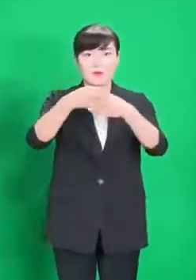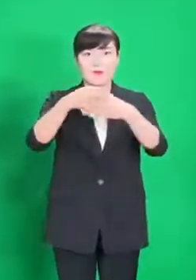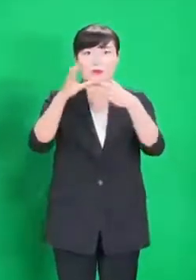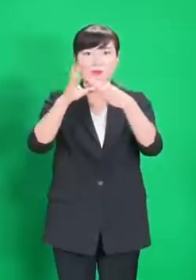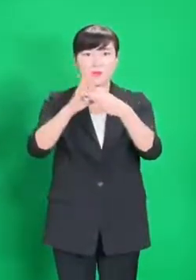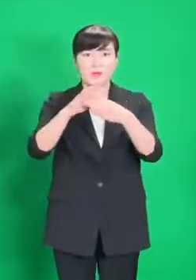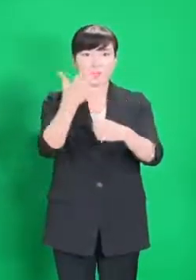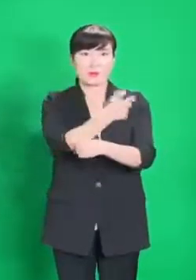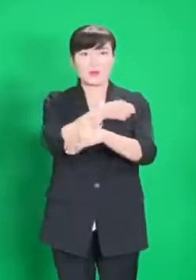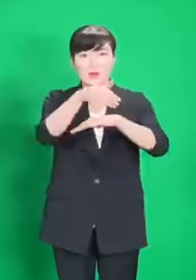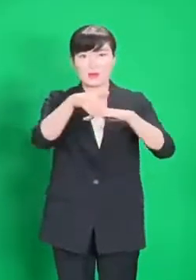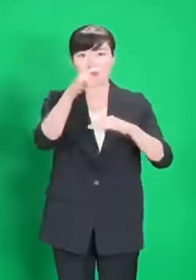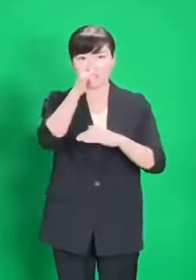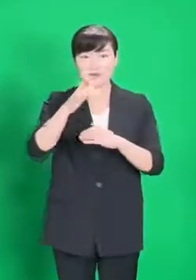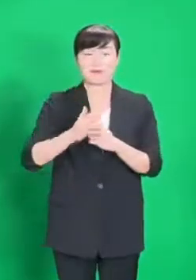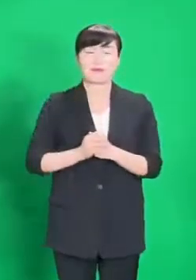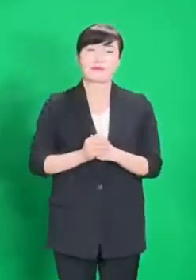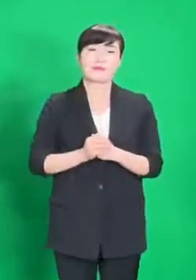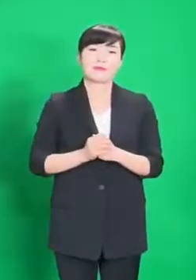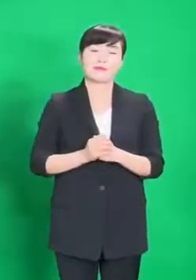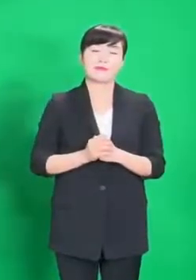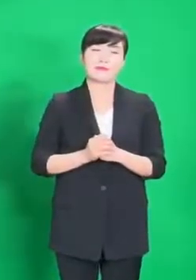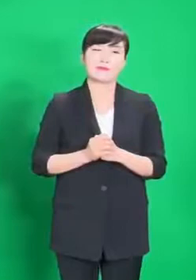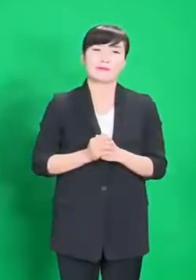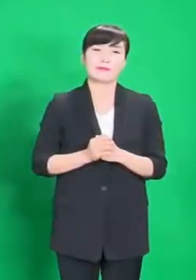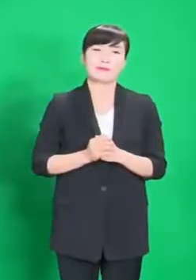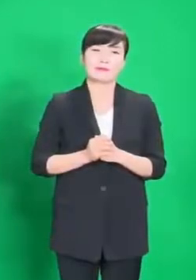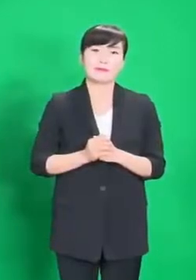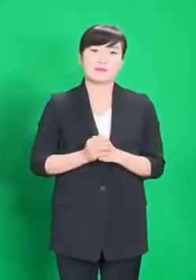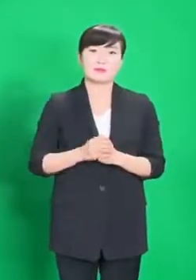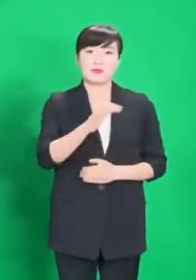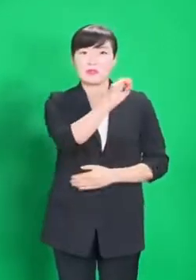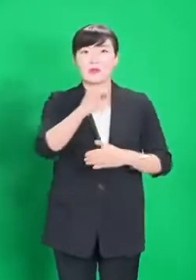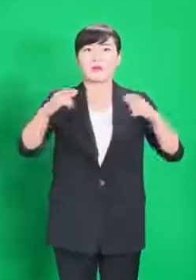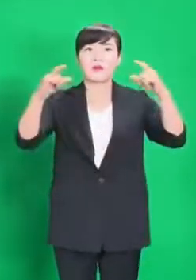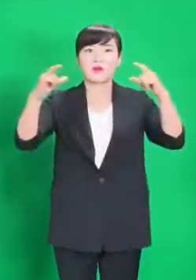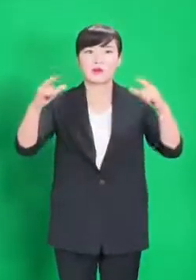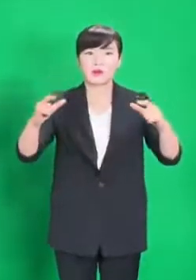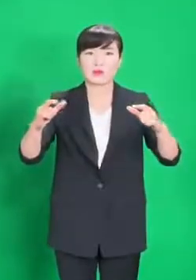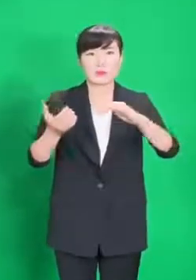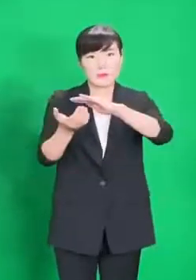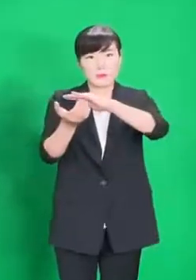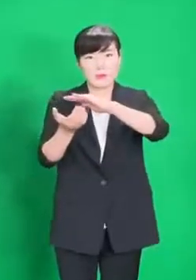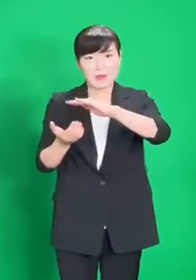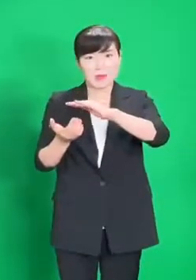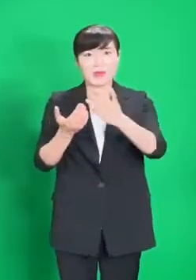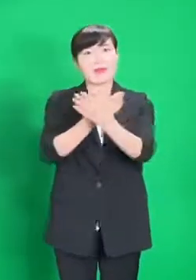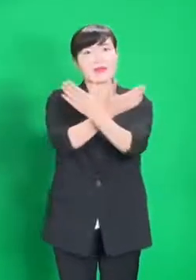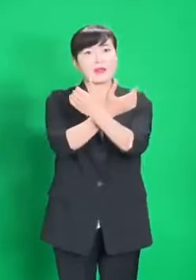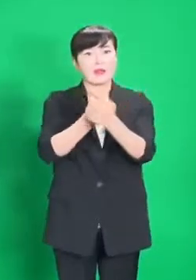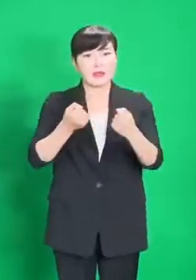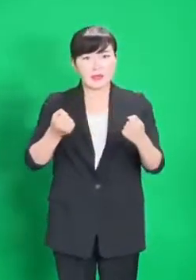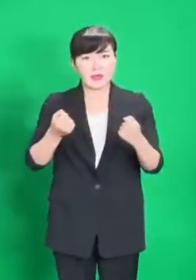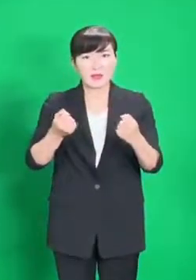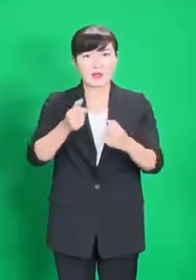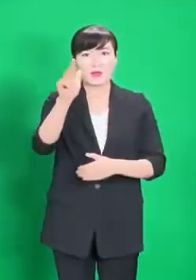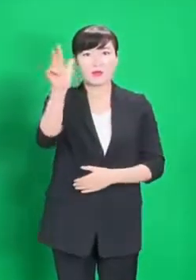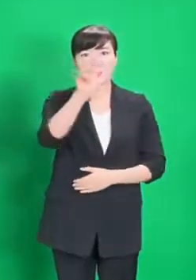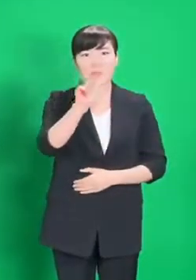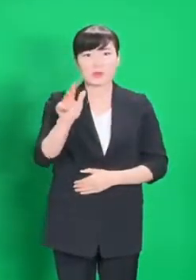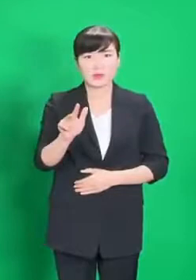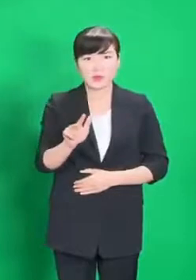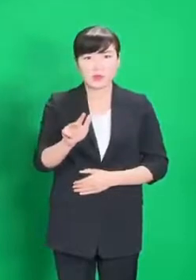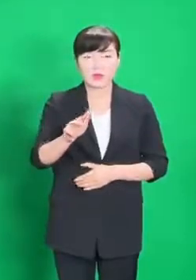순차적으로 이루어질 예정입니다. 우리 군의 경우 사전 예약률이 전국 평균